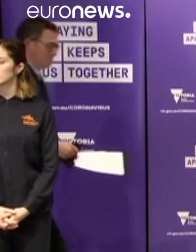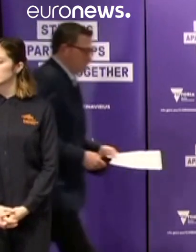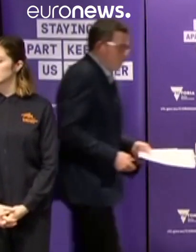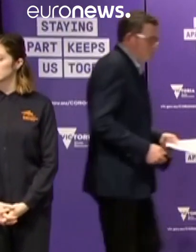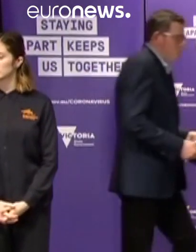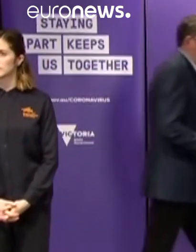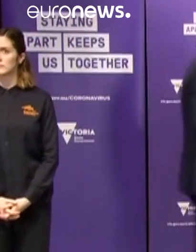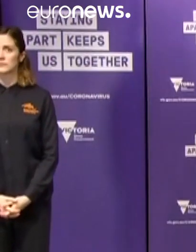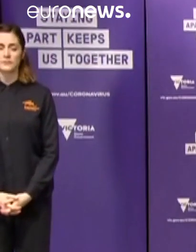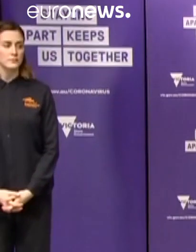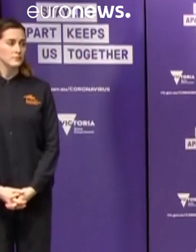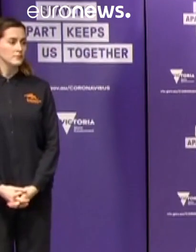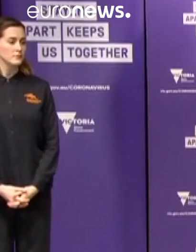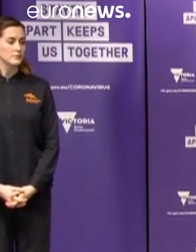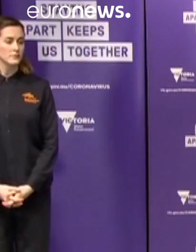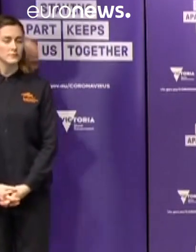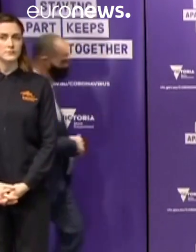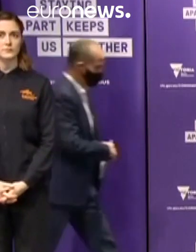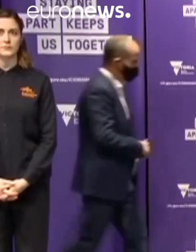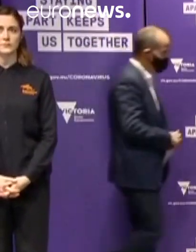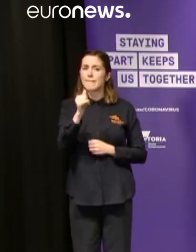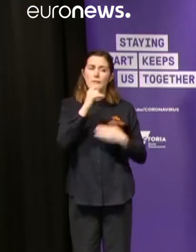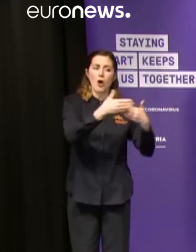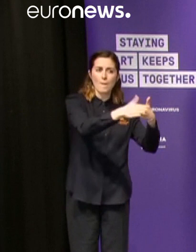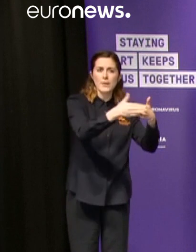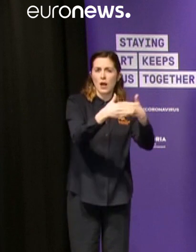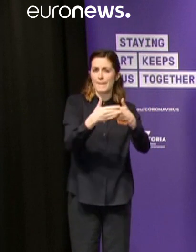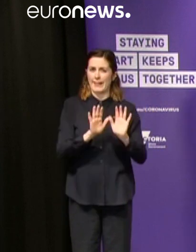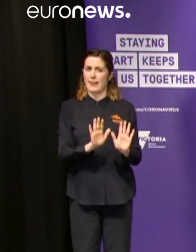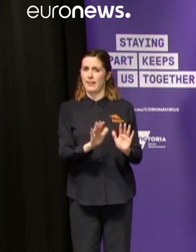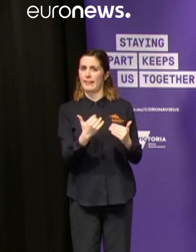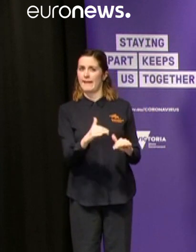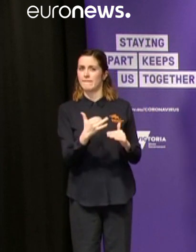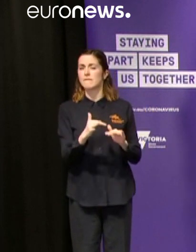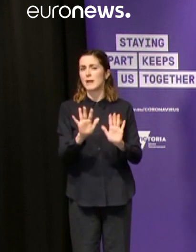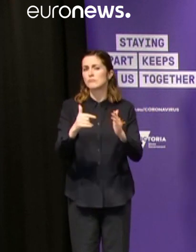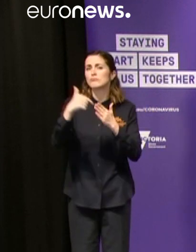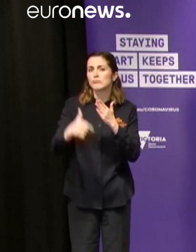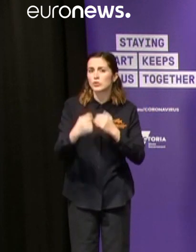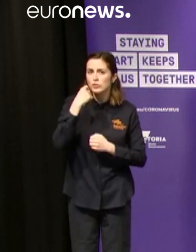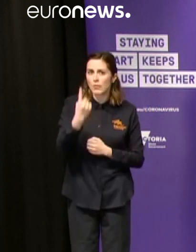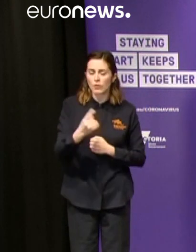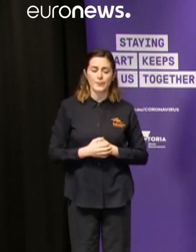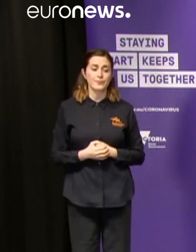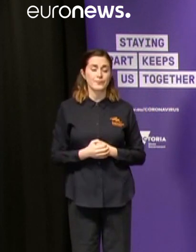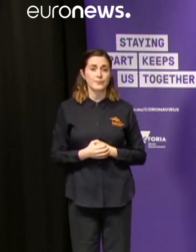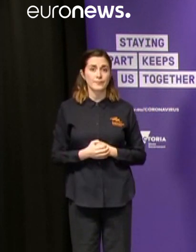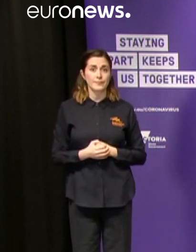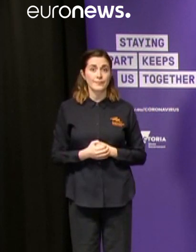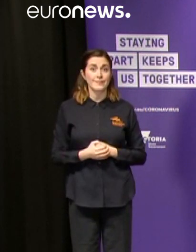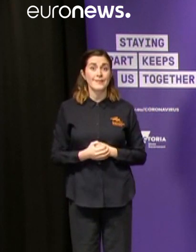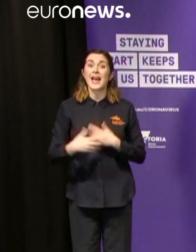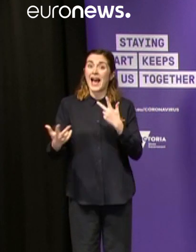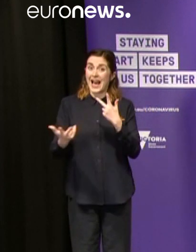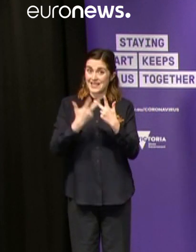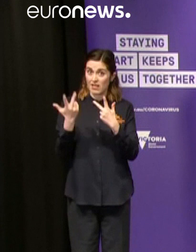kilométeres körzeten belül. A rendelkezés éjszakai kijárási tilalmat is előír, jelentette be az állam miniszterelnöke. Daniel Andrews azt mondta, a